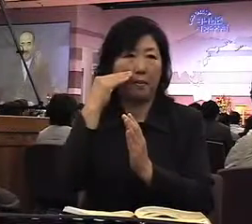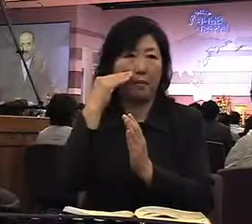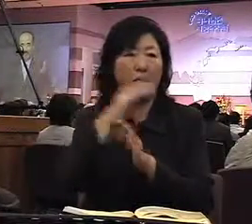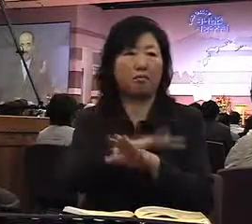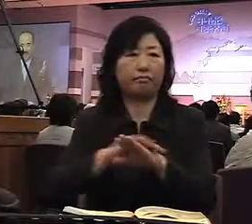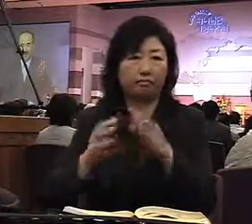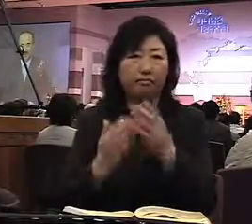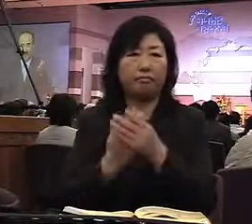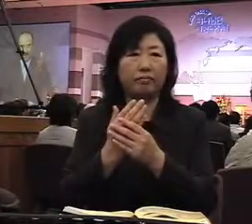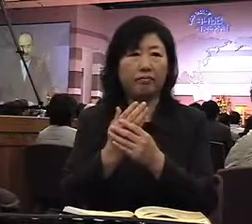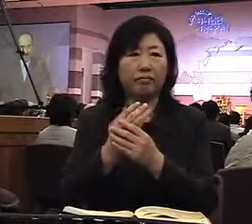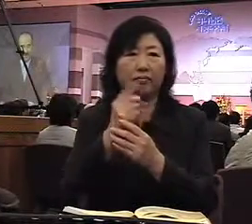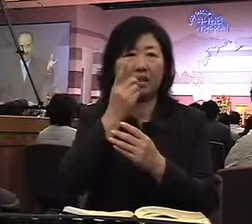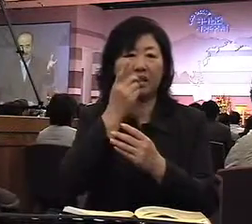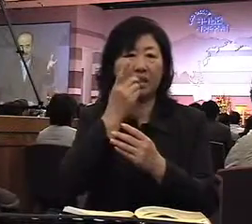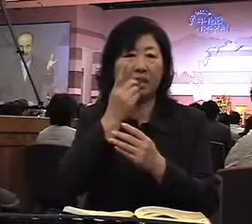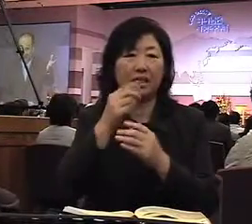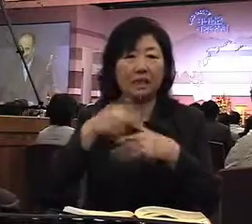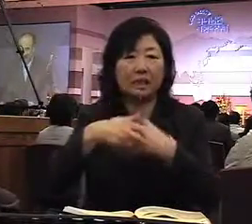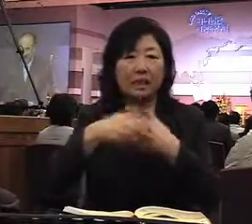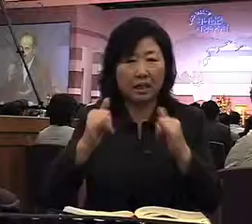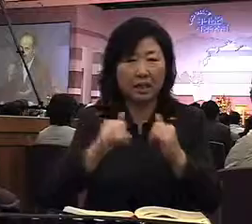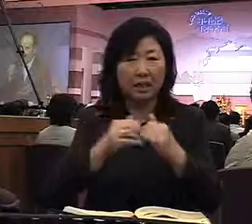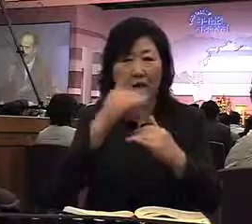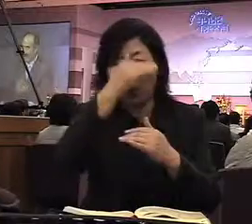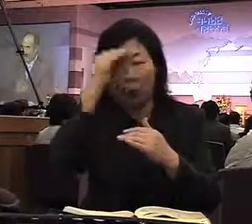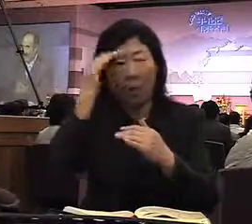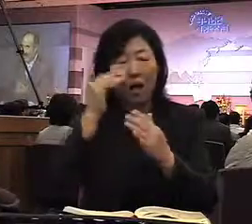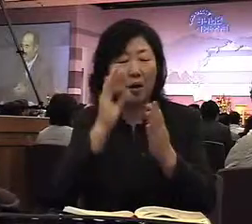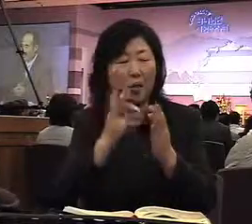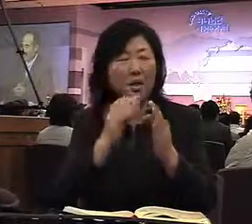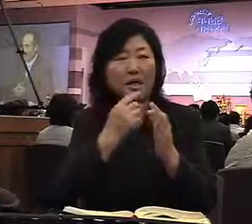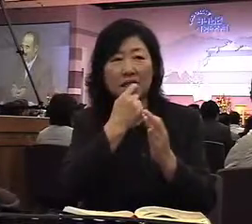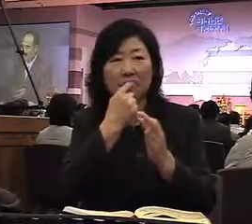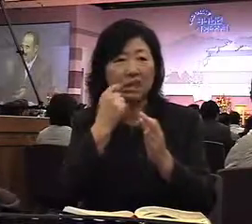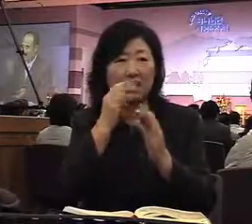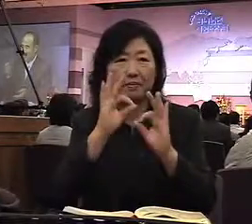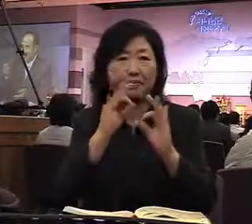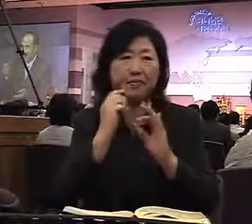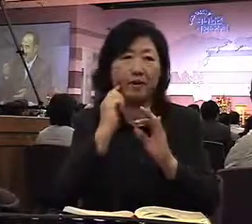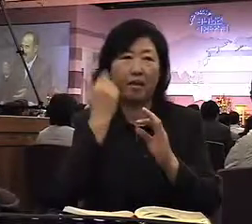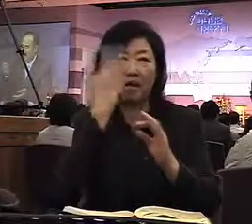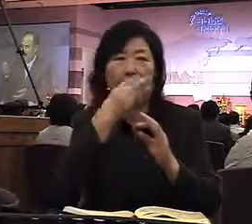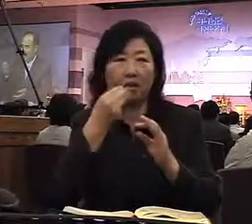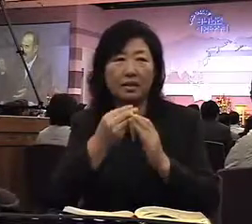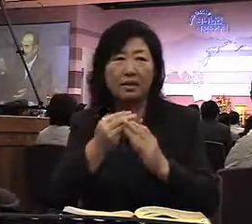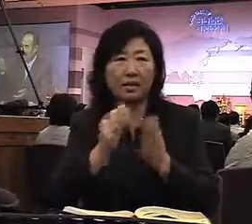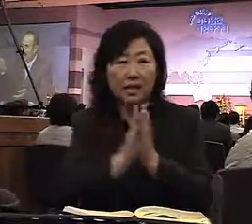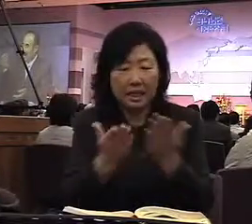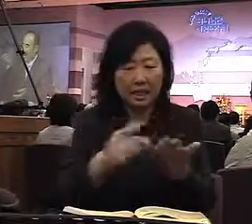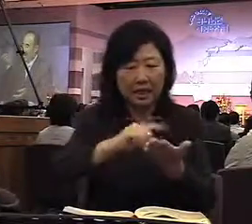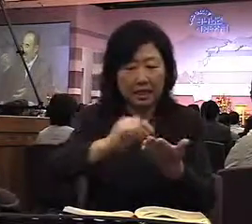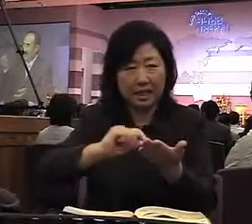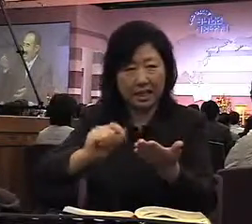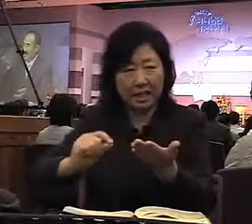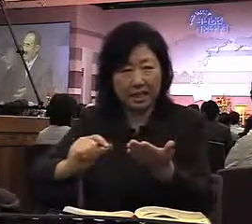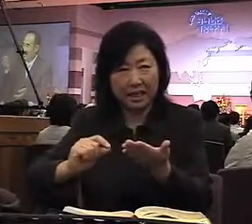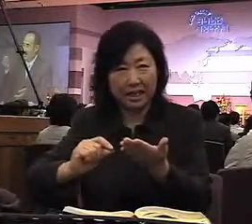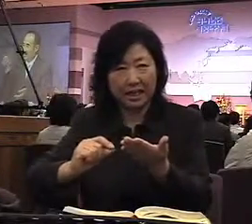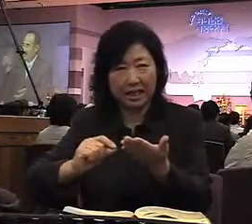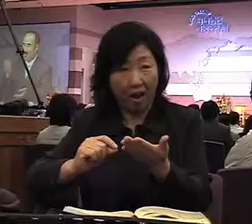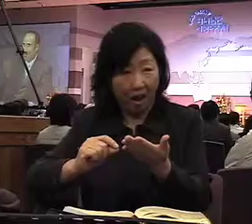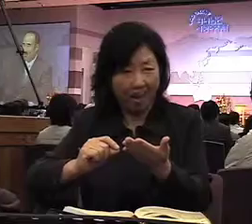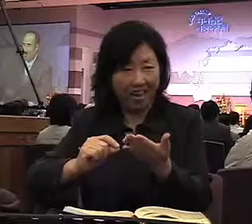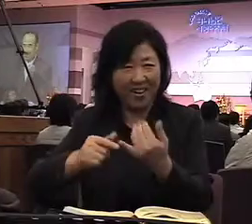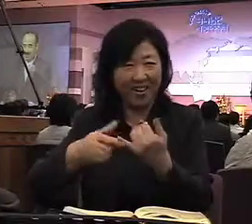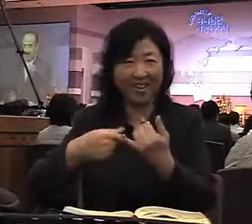의사가 그 구경 좀 하자고 해서 가서 구경시켜드렸어요. 내 이 얘기를 검은색이 아름답다는 책에다 썼더니 그 얘기를 읽고 아이가